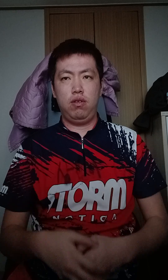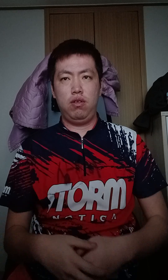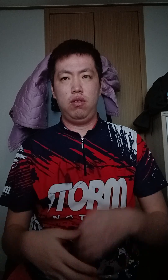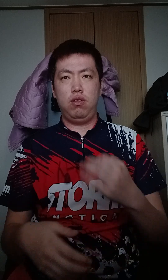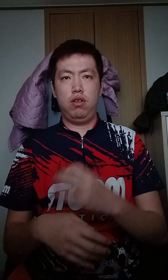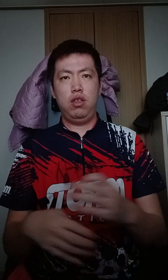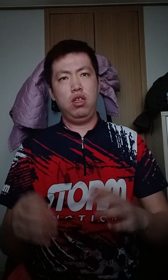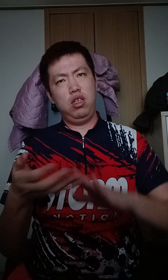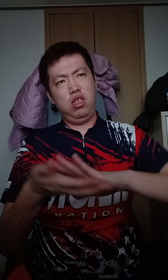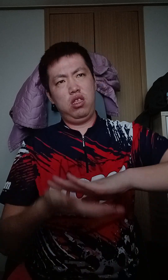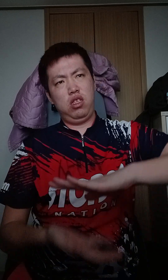일은 산더미입니다.